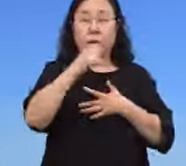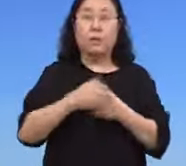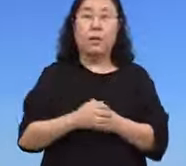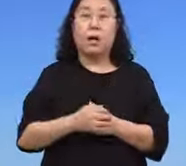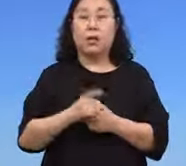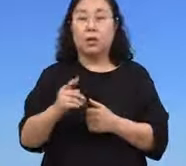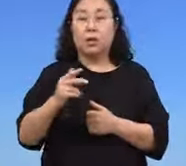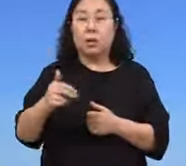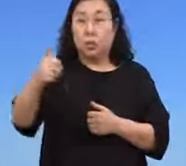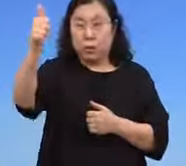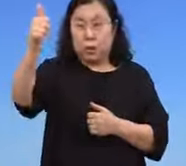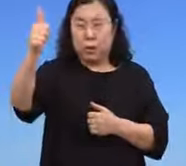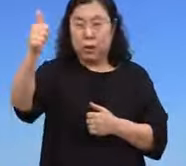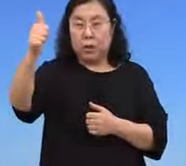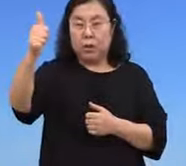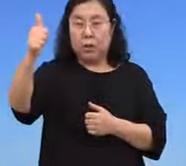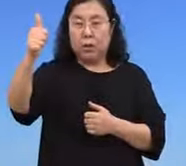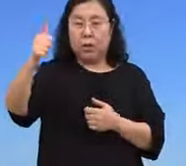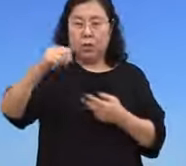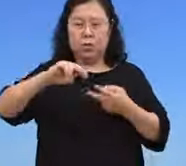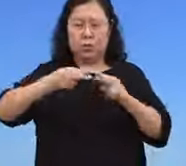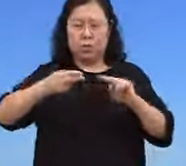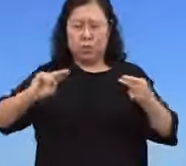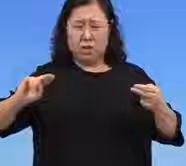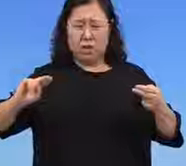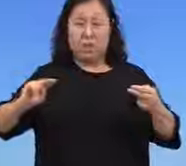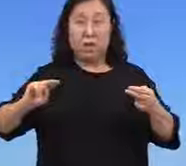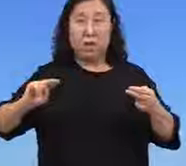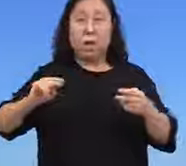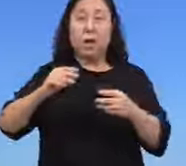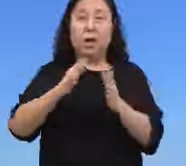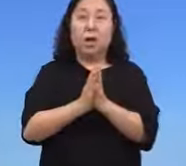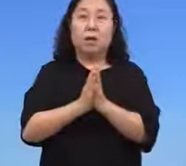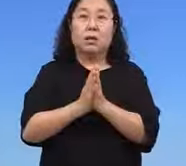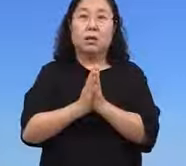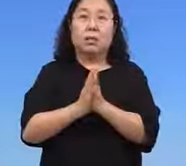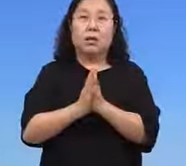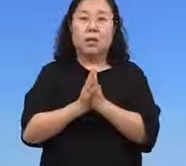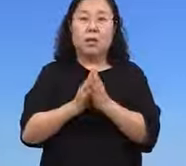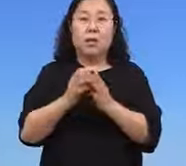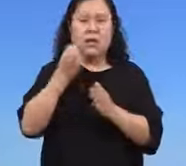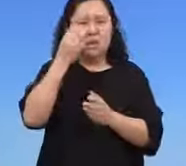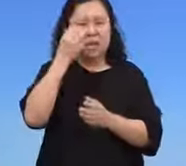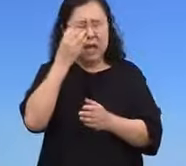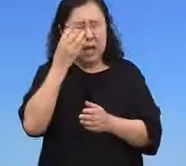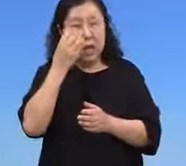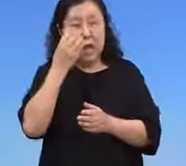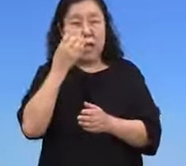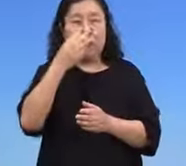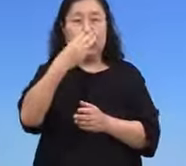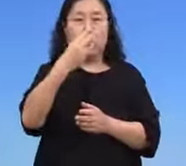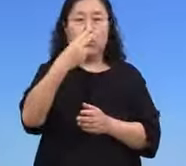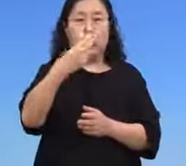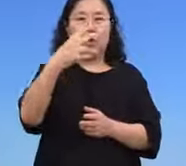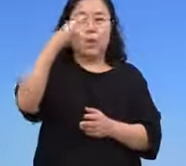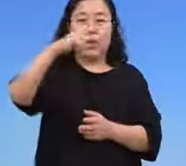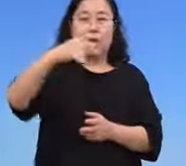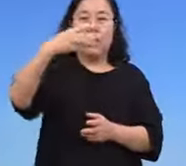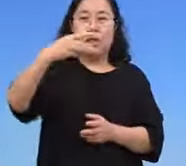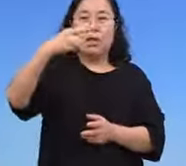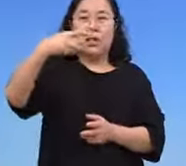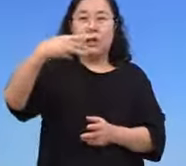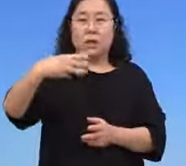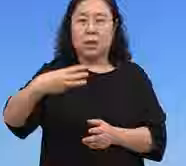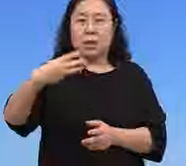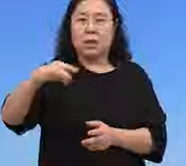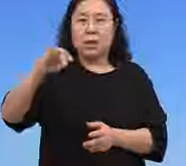그 종이 주인을 뒤틀린 모습으로 보게 된 것은 자신의 신실치 않음 때문이라. 아까 책임